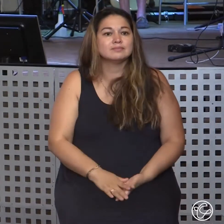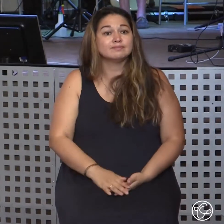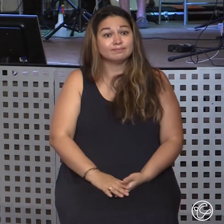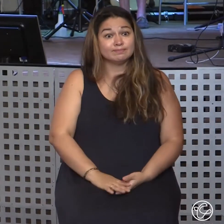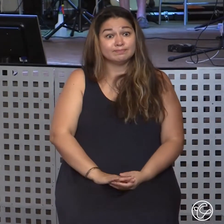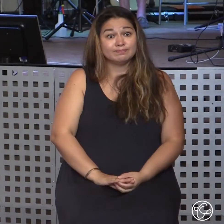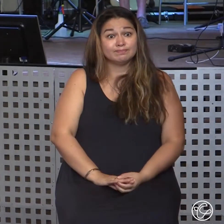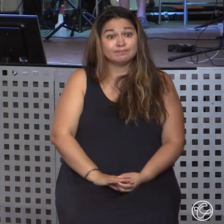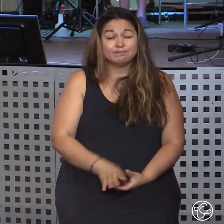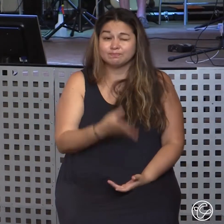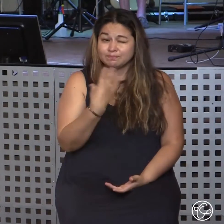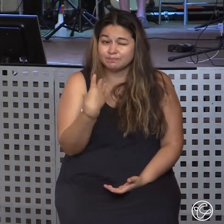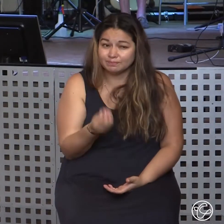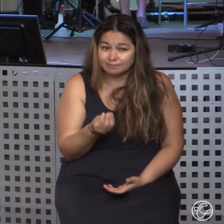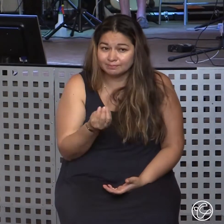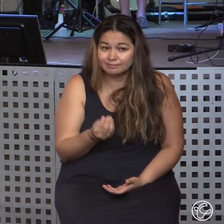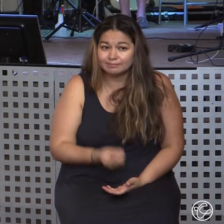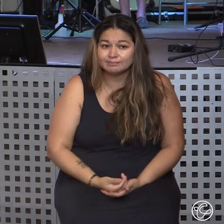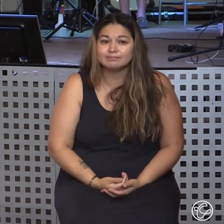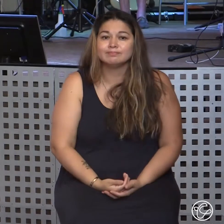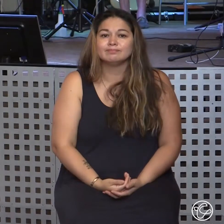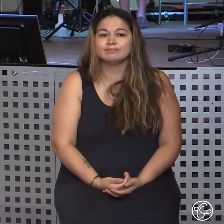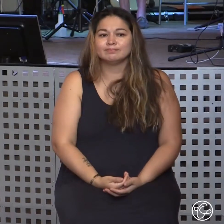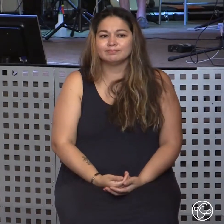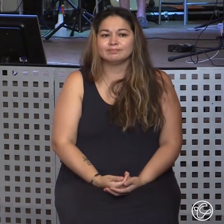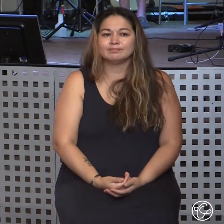¿Me he podido explicar?